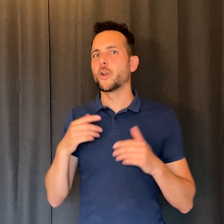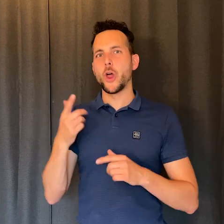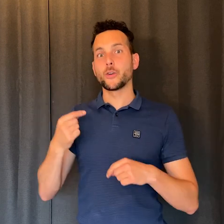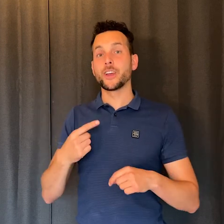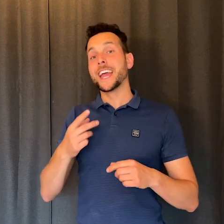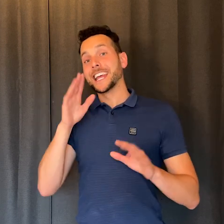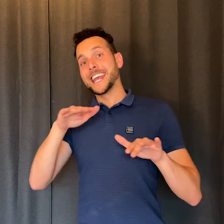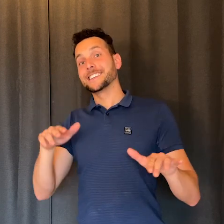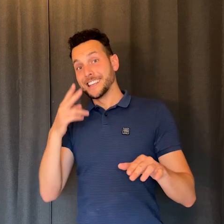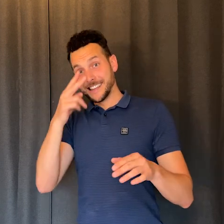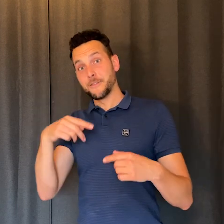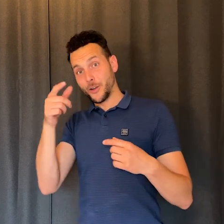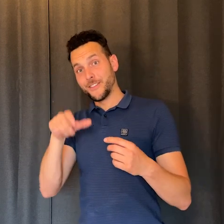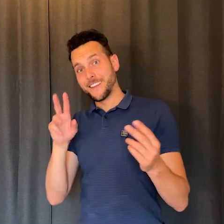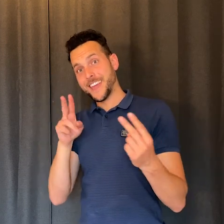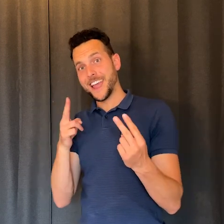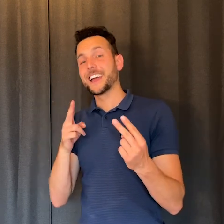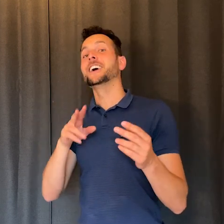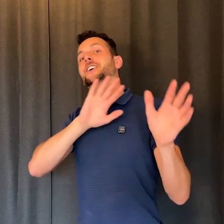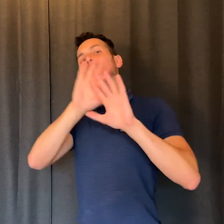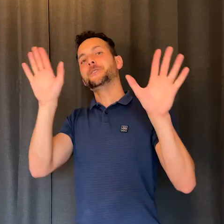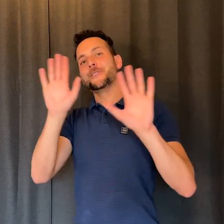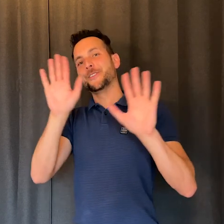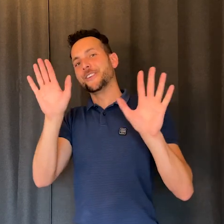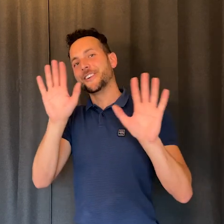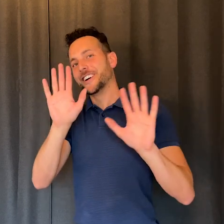week weer. Doei!